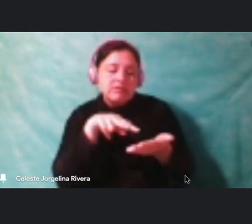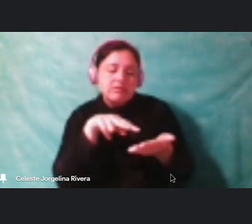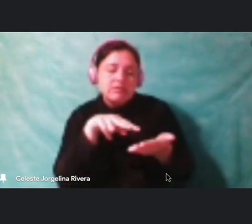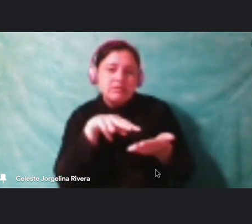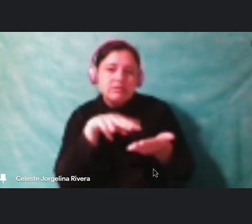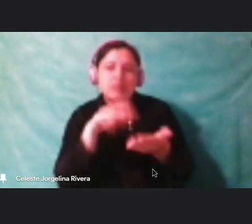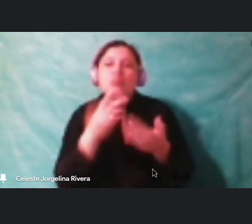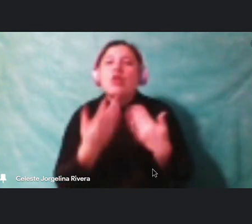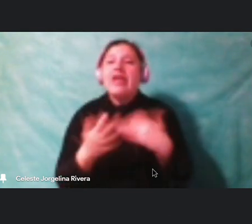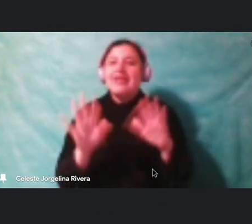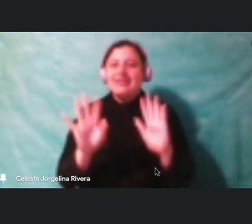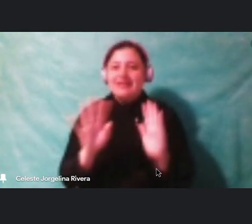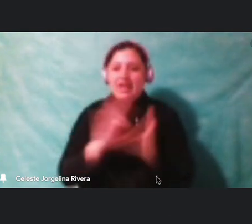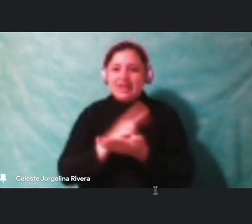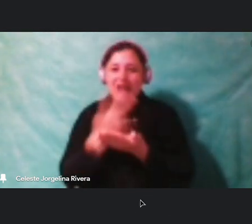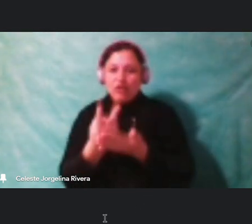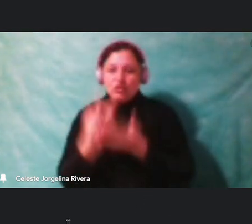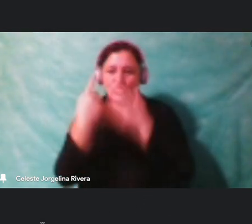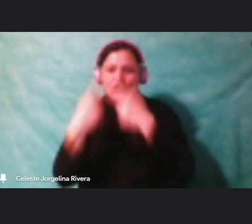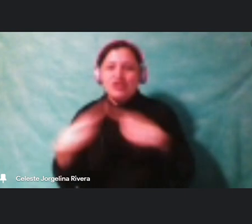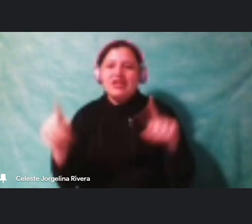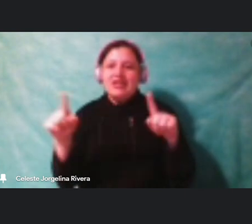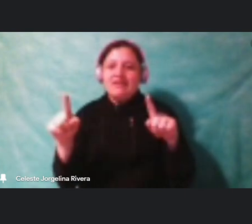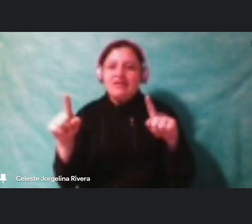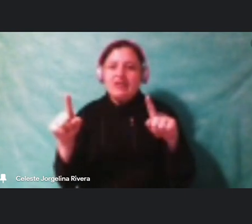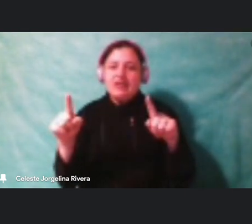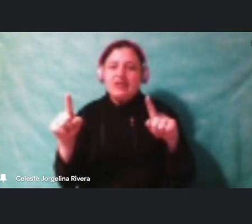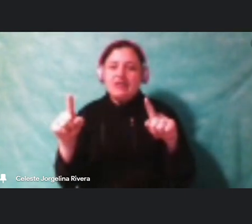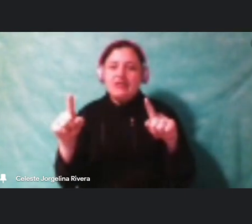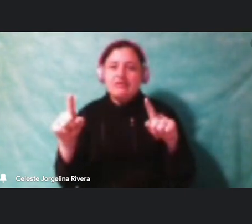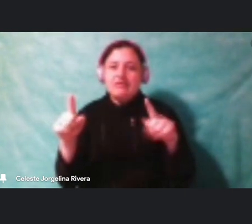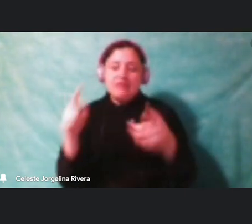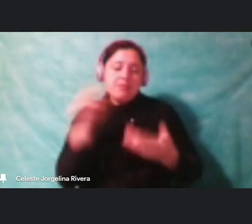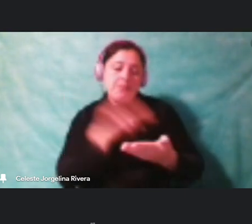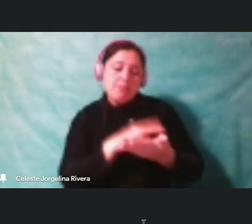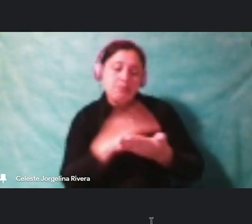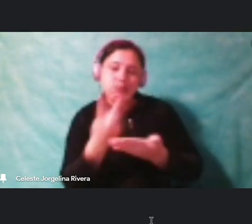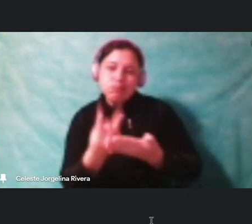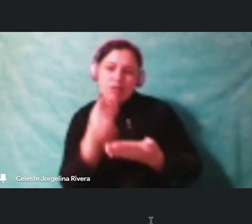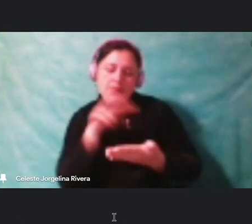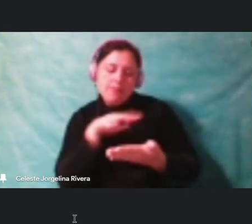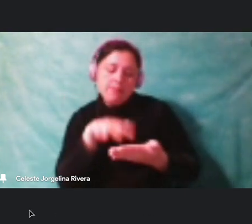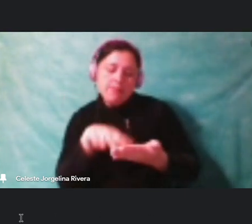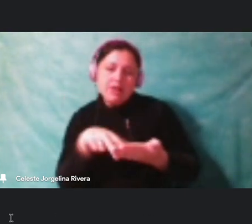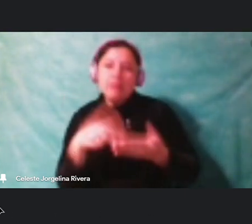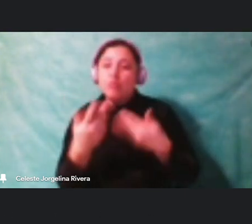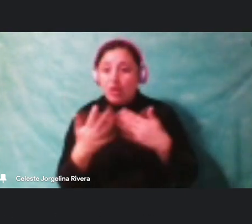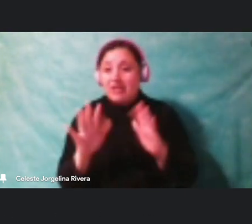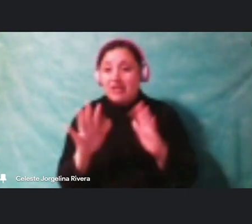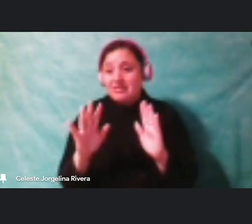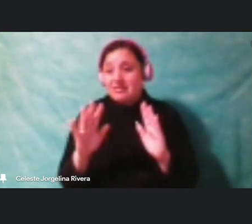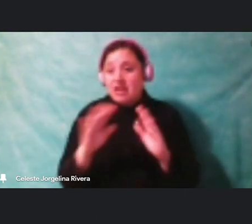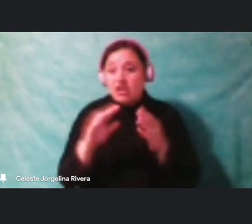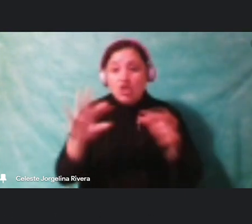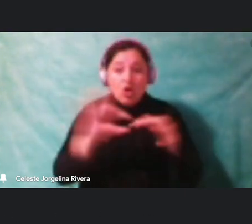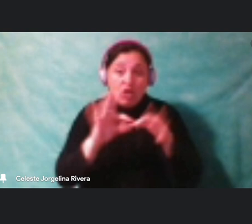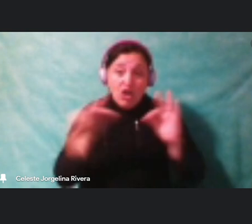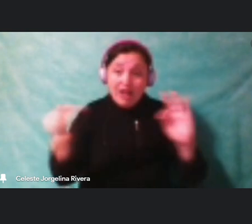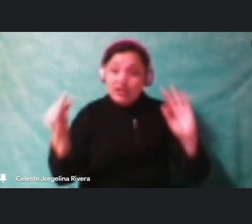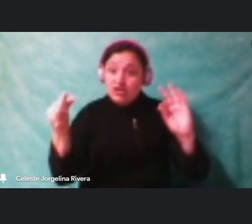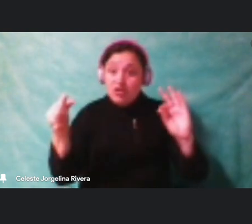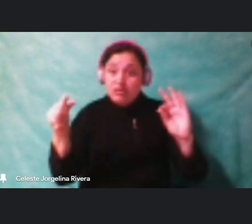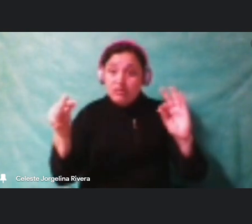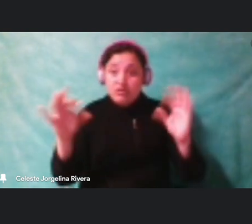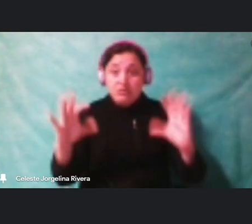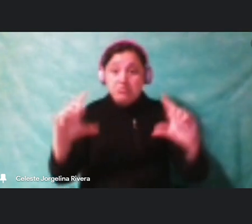¿sí? Y también está, es posible que lo hagan así, todo junto, o separado como está acá.